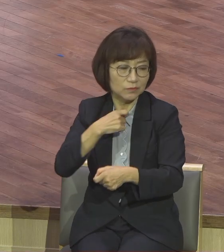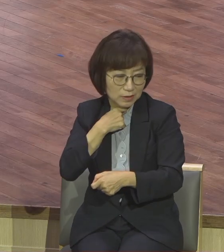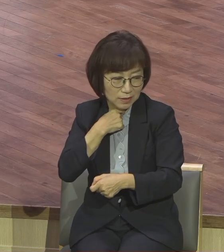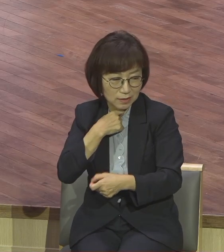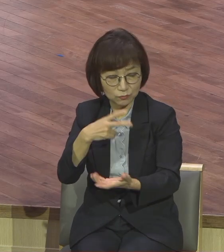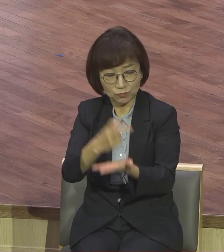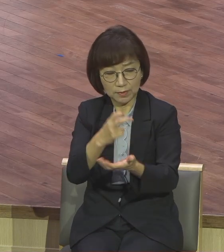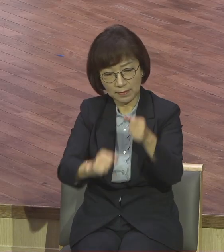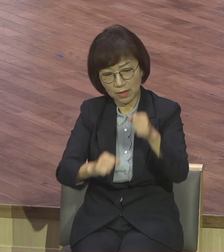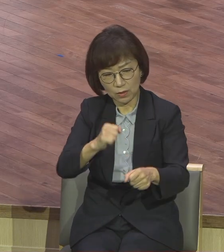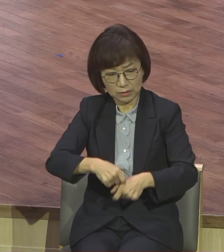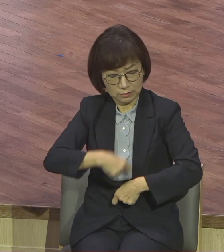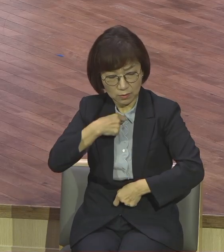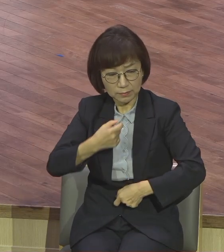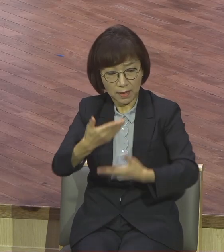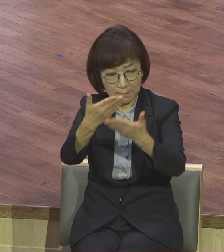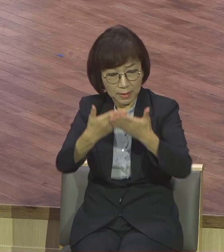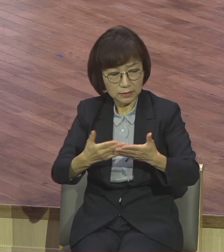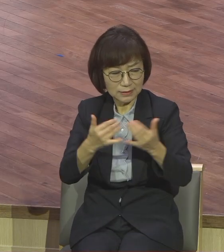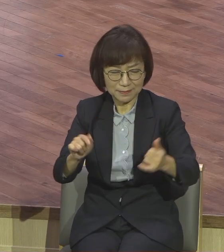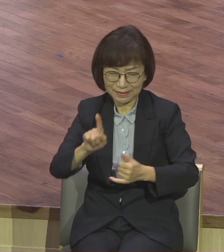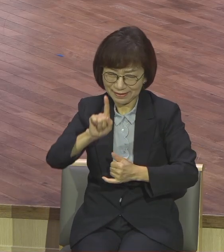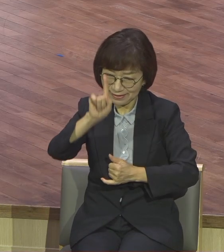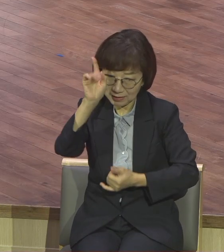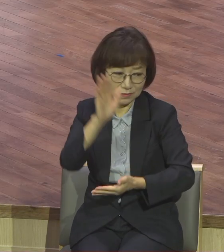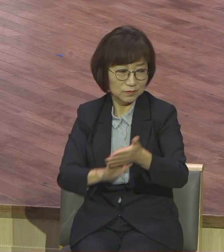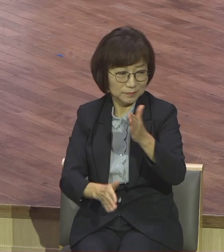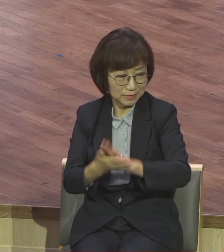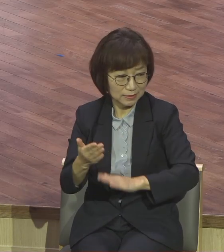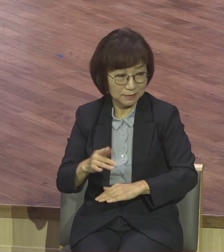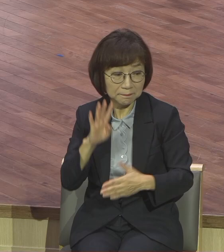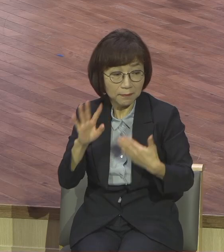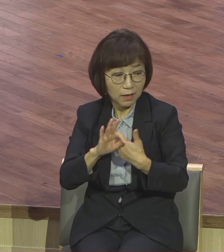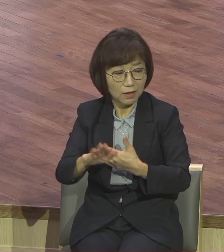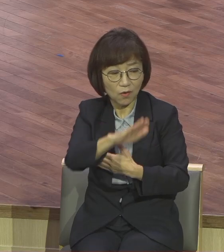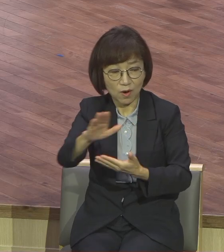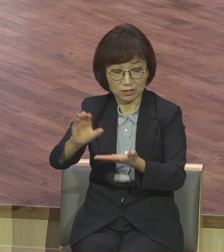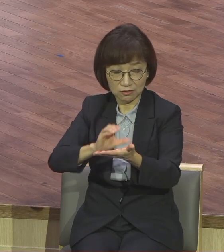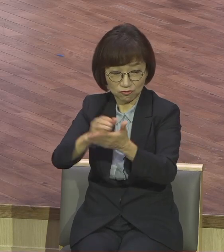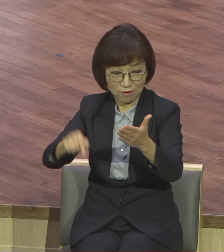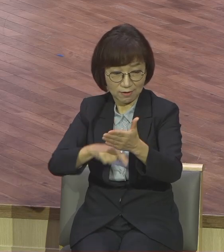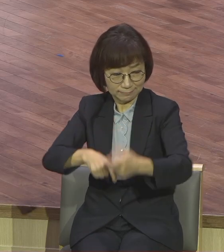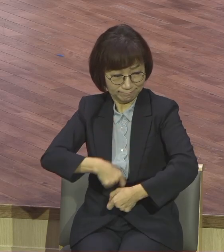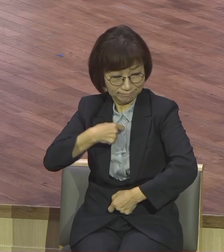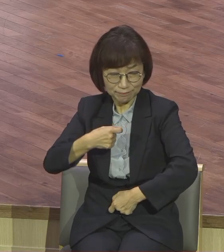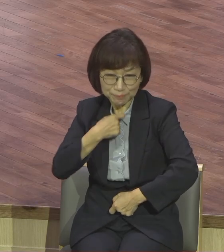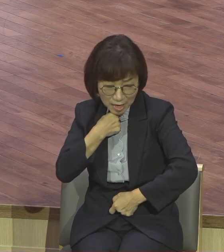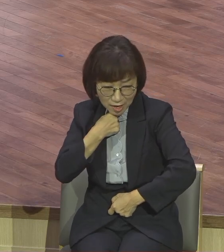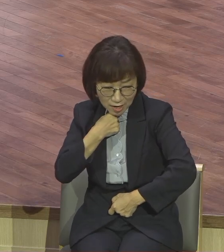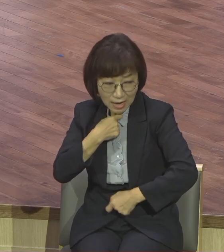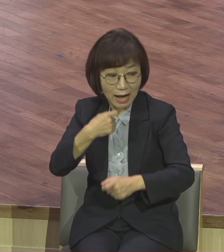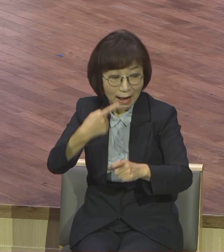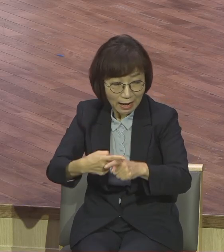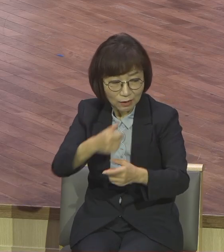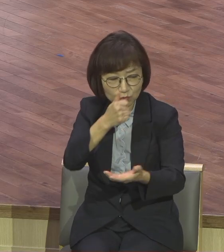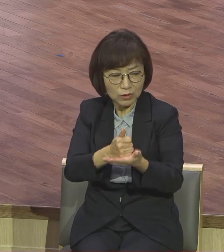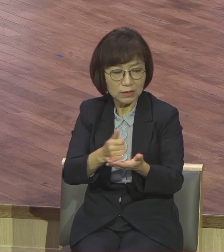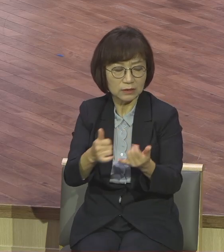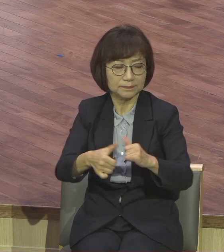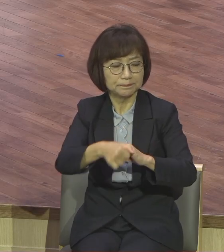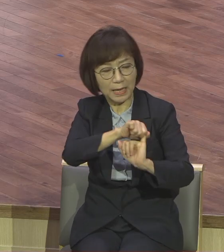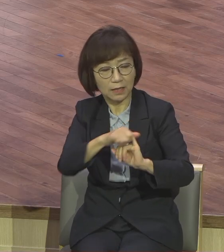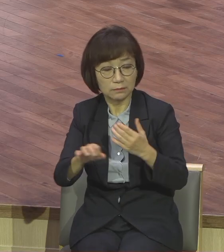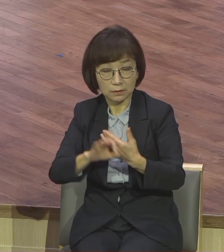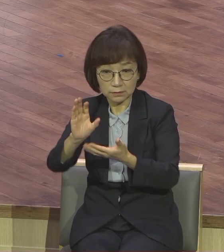함이라. 율법의 행위로서는 의롭다함을 얻을 육체가 없느니라. 만일 우리가 그리스도 안에서 의롭게 되려 하다가 죄인으로